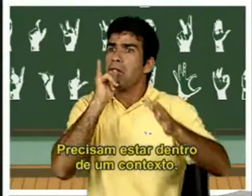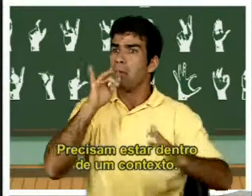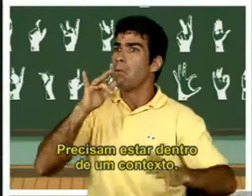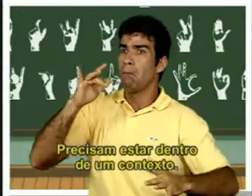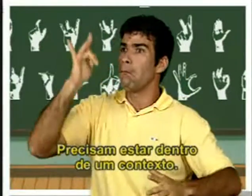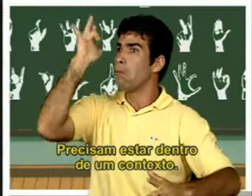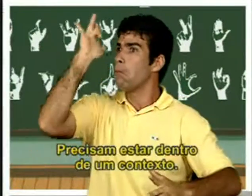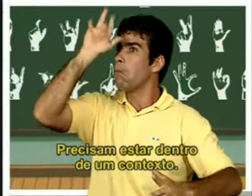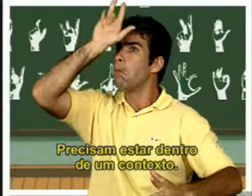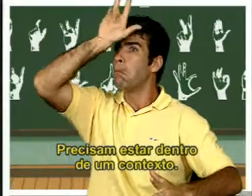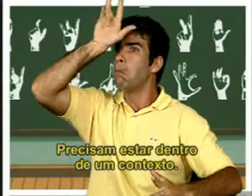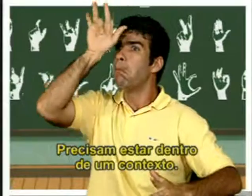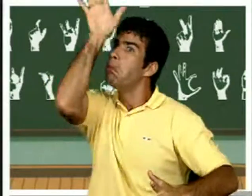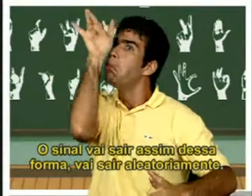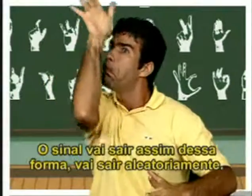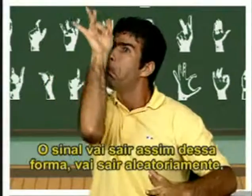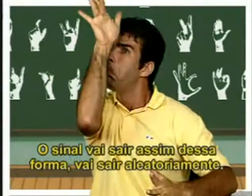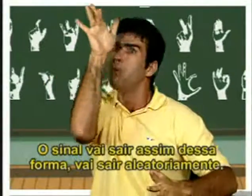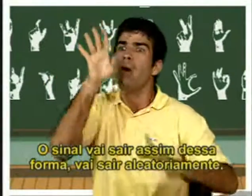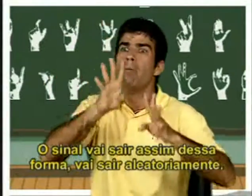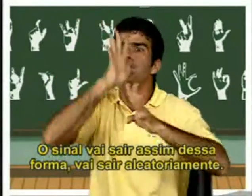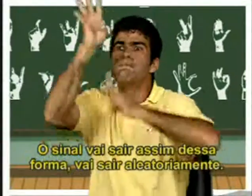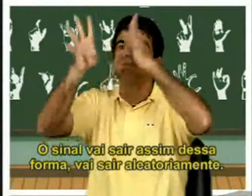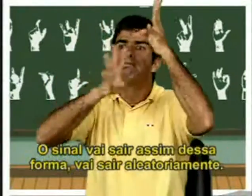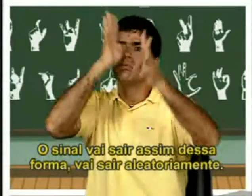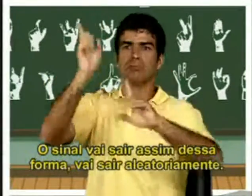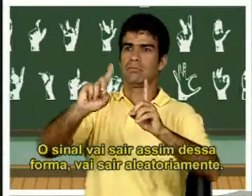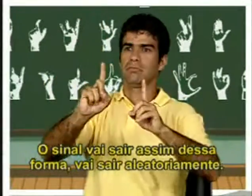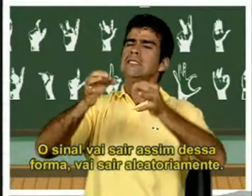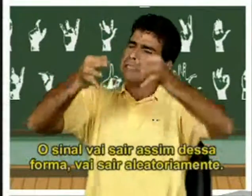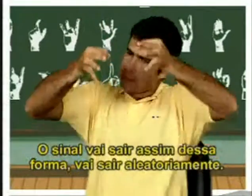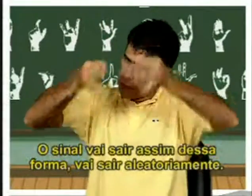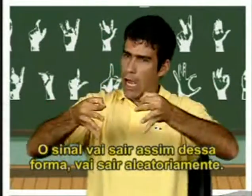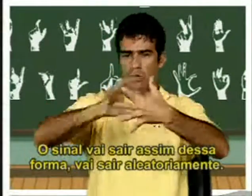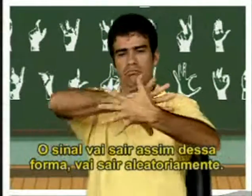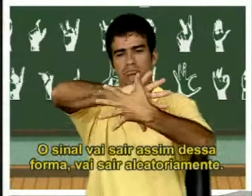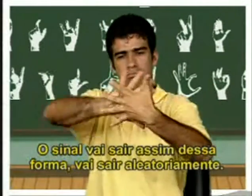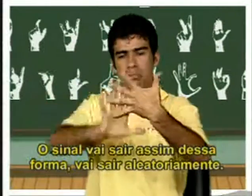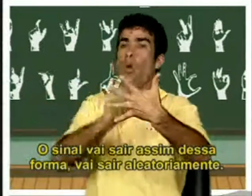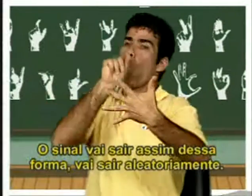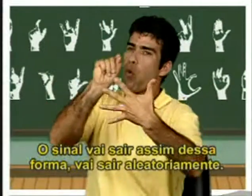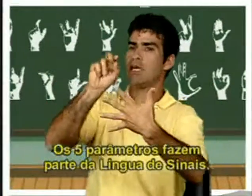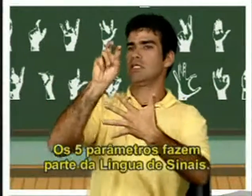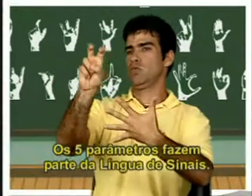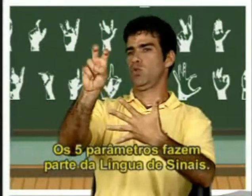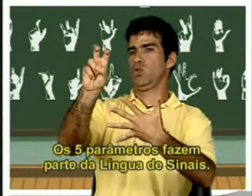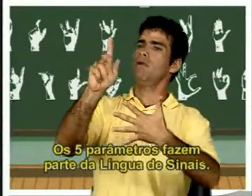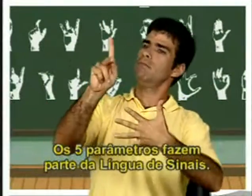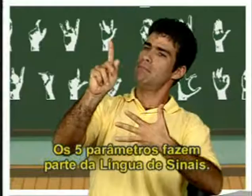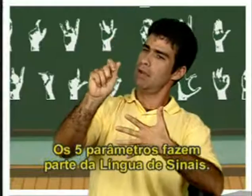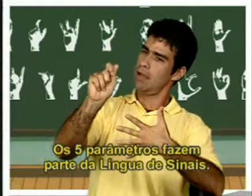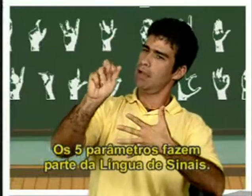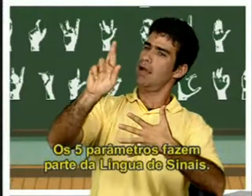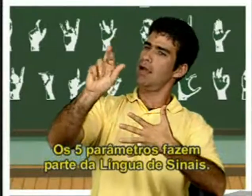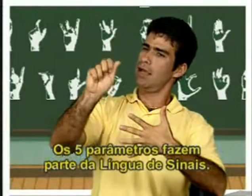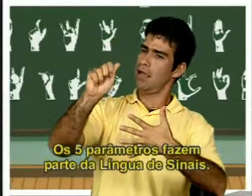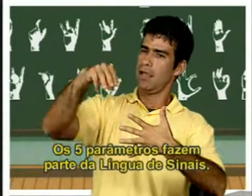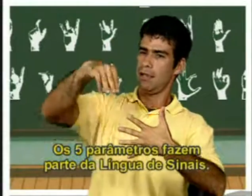estar dentro de um contexto. O sinal vai sair assim, dessa forma, vai sair aleatoriamente. Os 5 parâmetros fazem parte